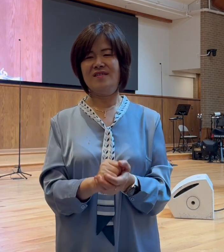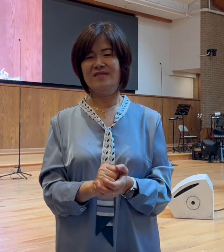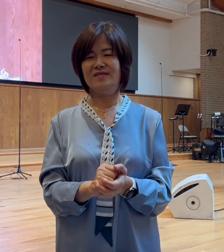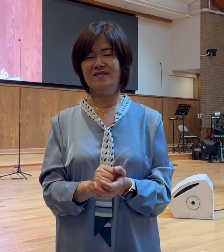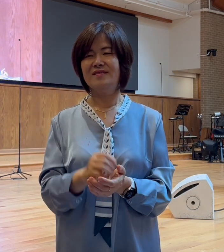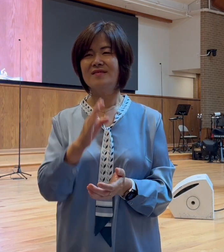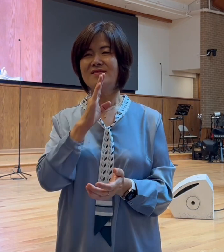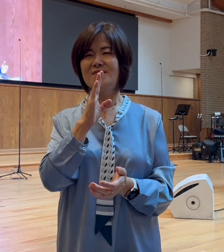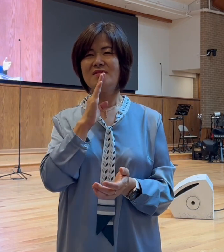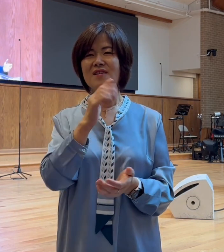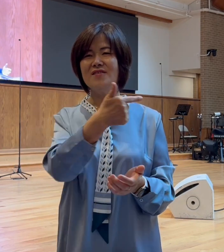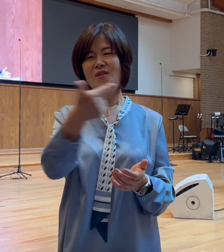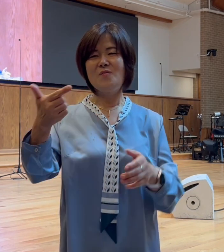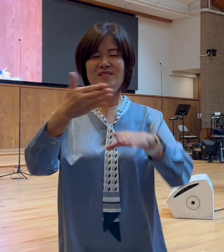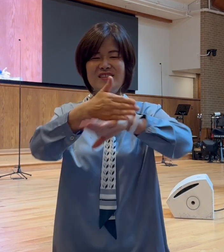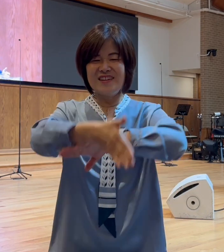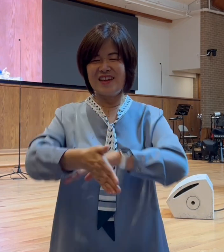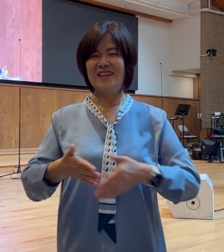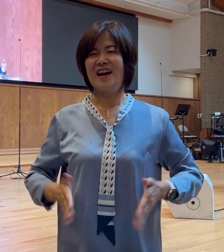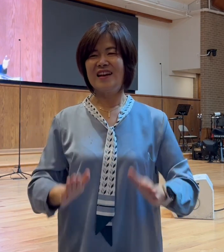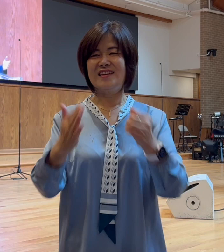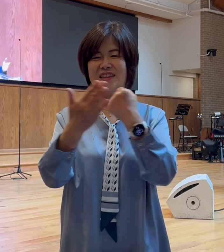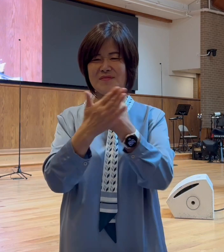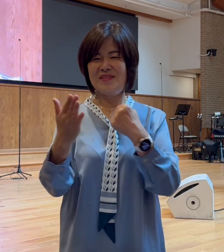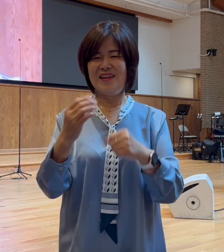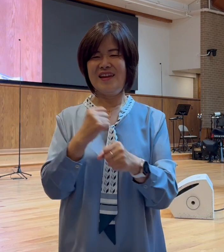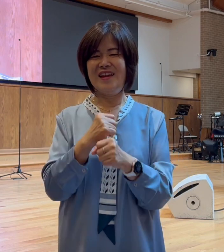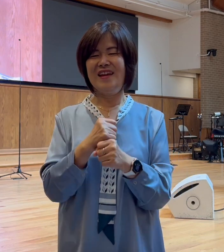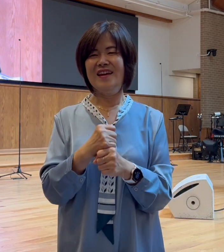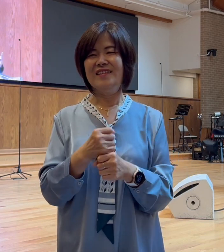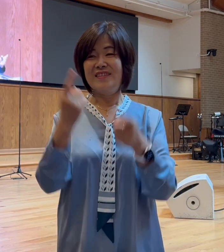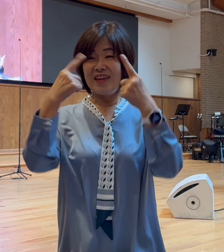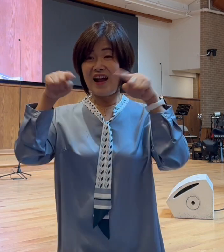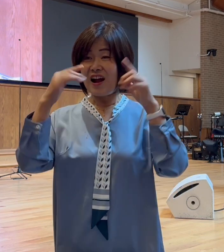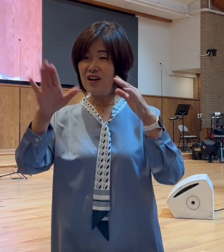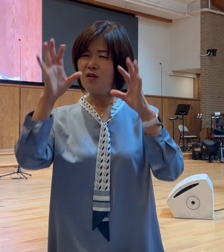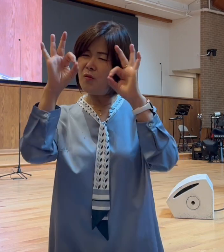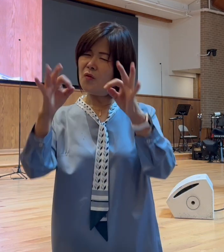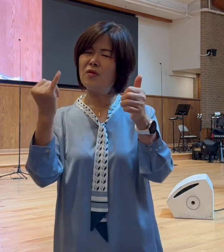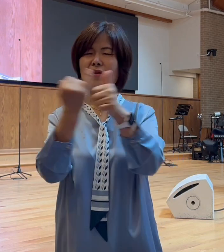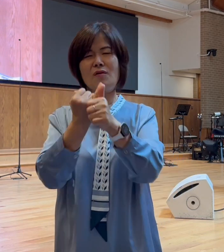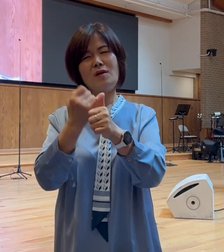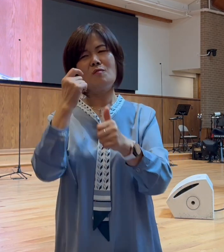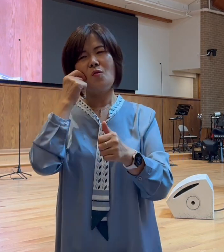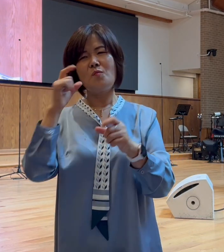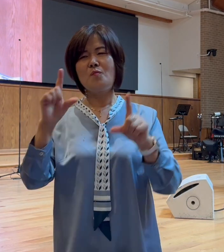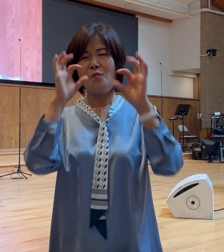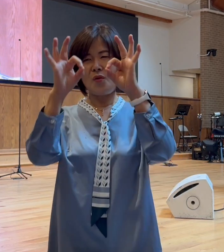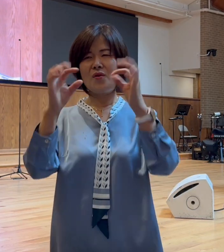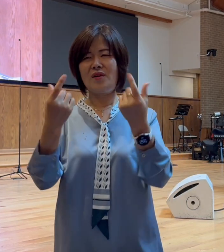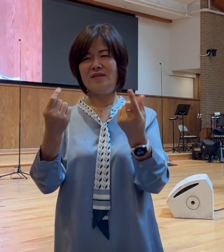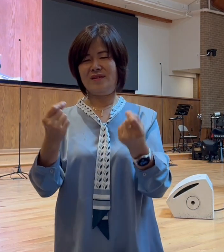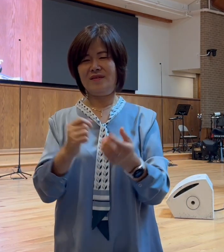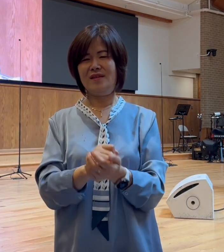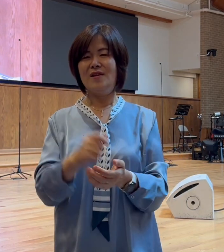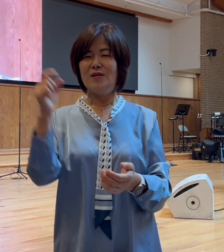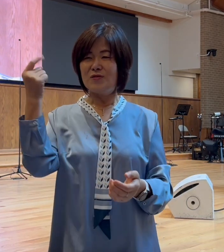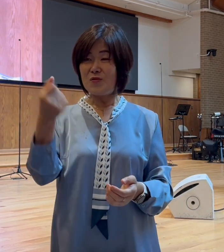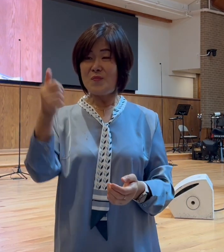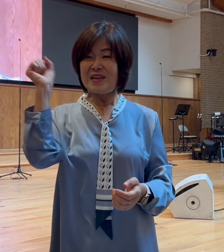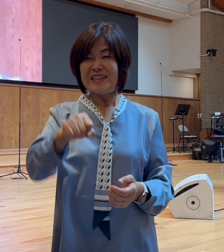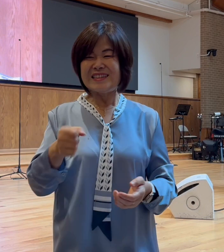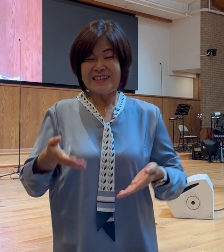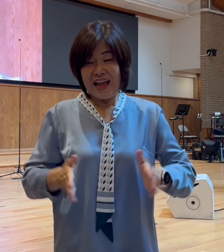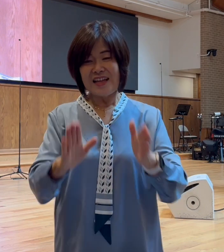수도 있는데 너무 늦게 낳아주는 바람에 대학 가는 건 볼 것 같은데 결혼하는 거는 못 볼 것 같아. 제가 맨날 잔소리하면서 좀 일찍 낳았으면